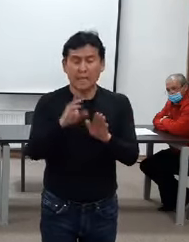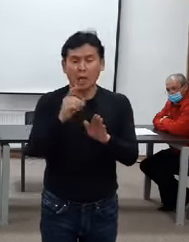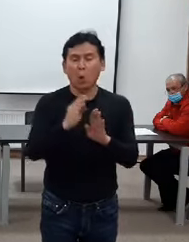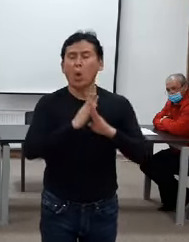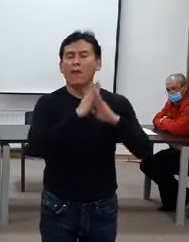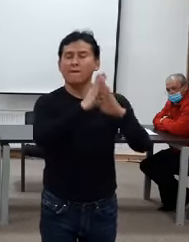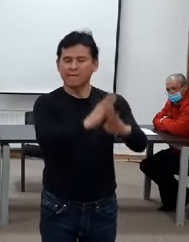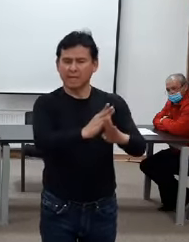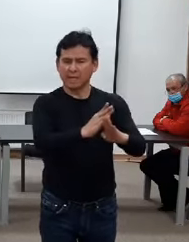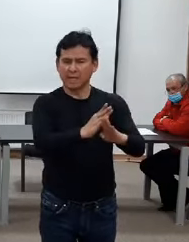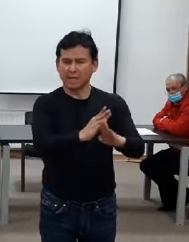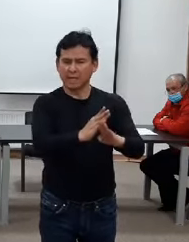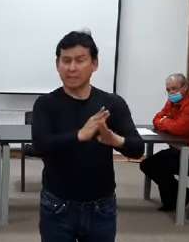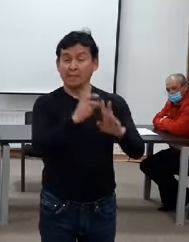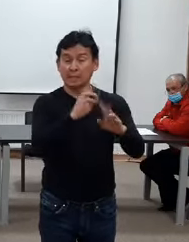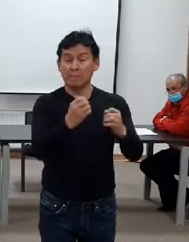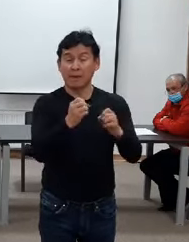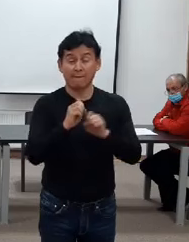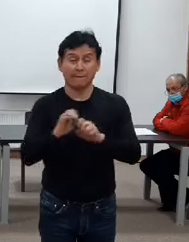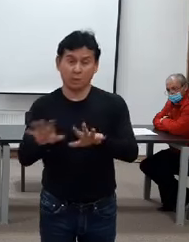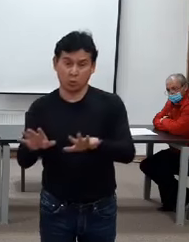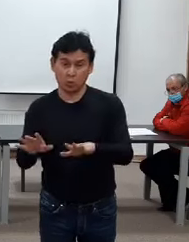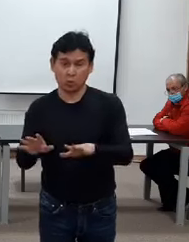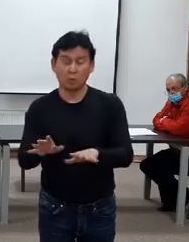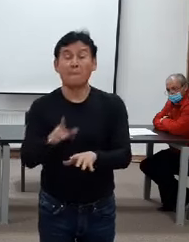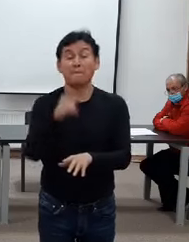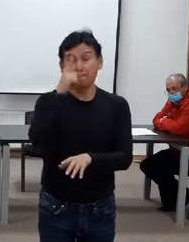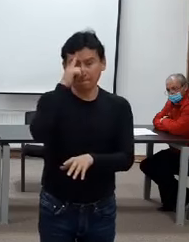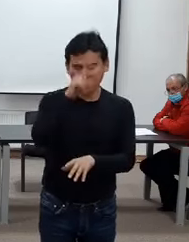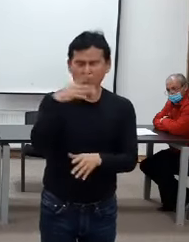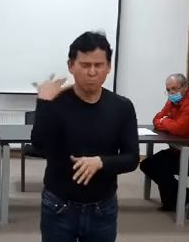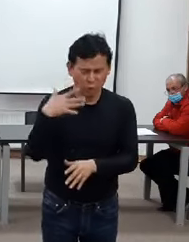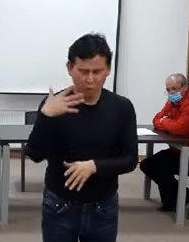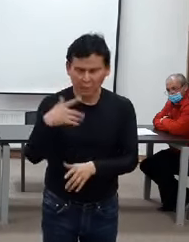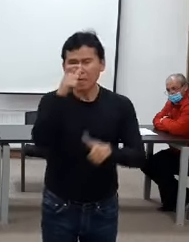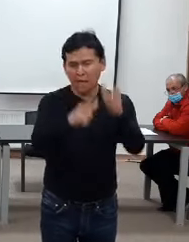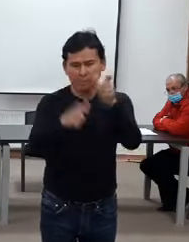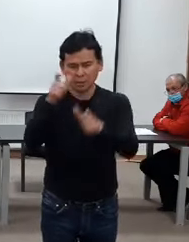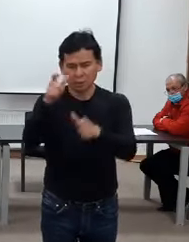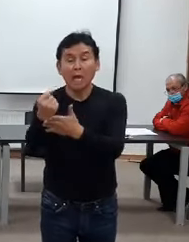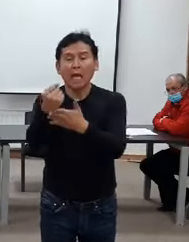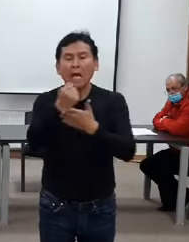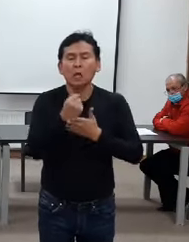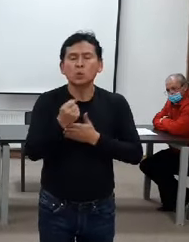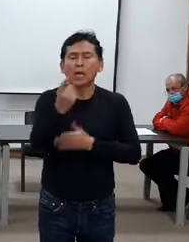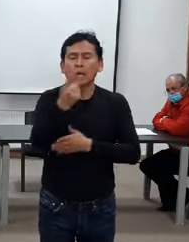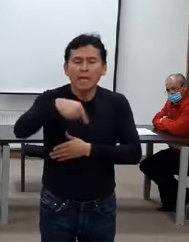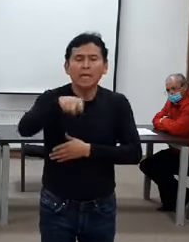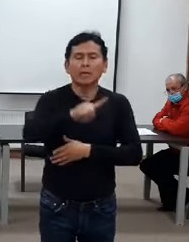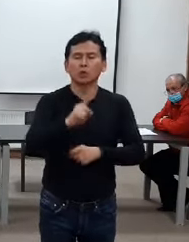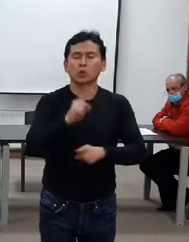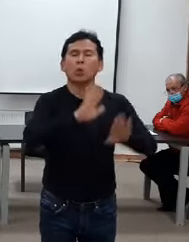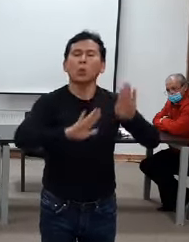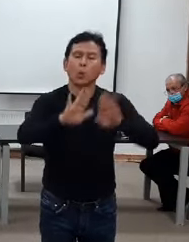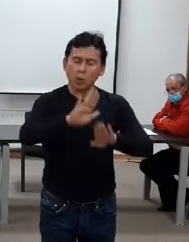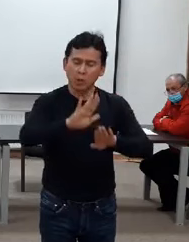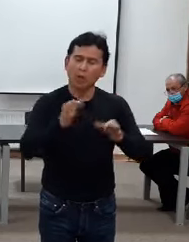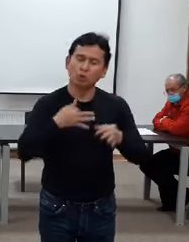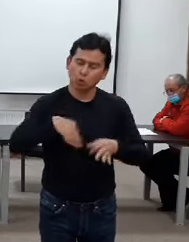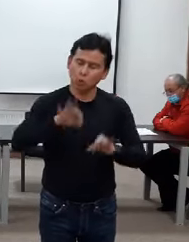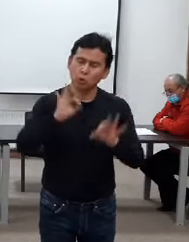evitar absolutamente contraer el contagio si la población no colabora teniendo sus propias medidas de autocuidado, que son los consejos que hemos